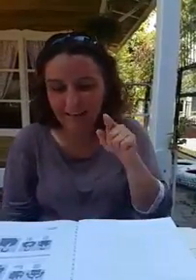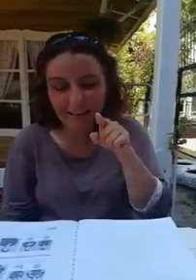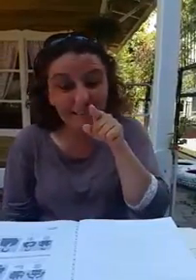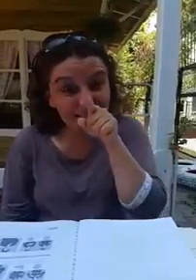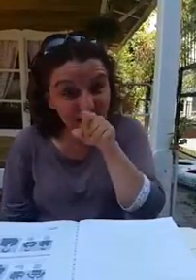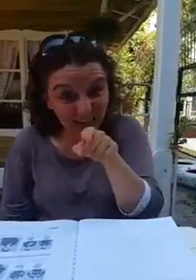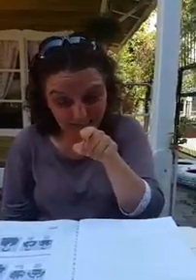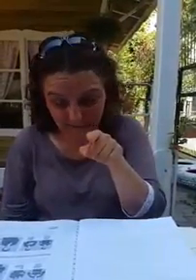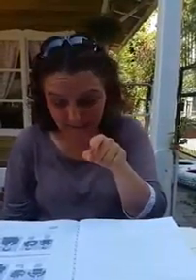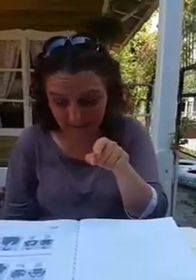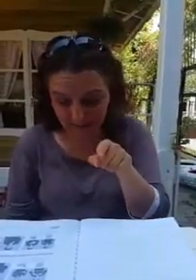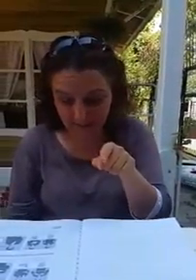sen,